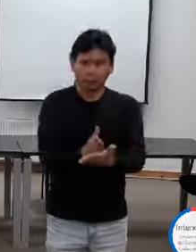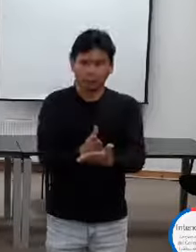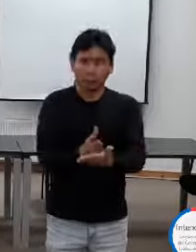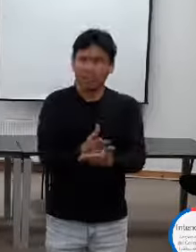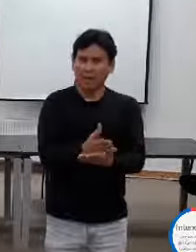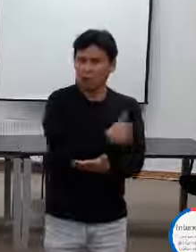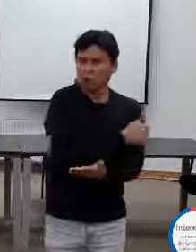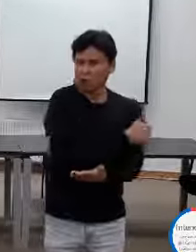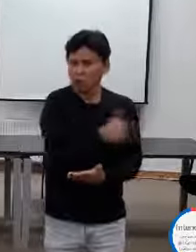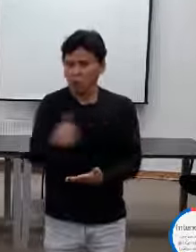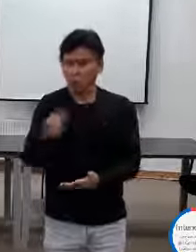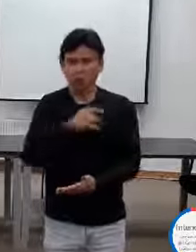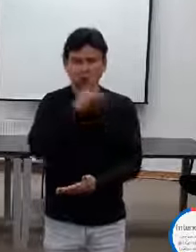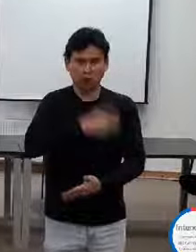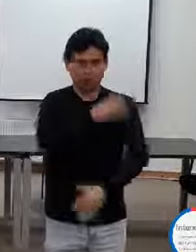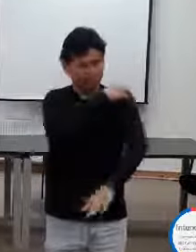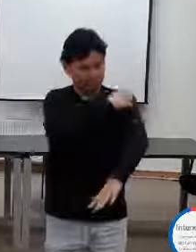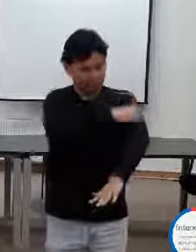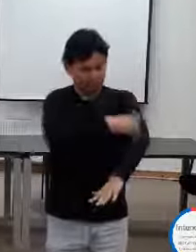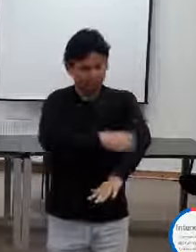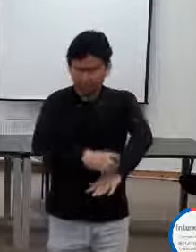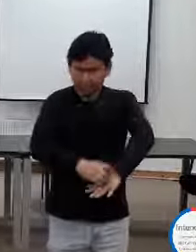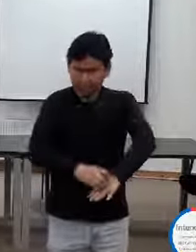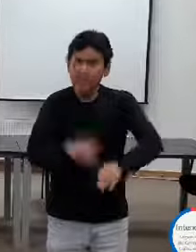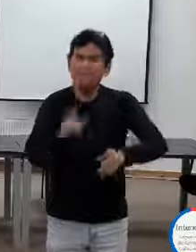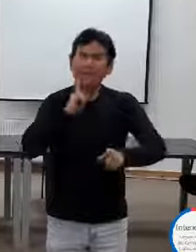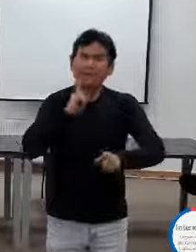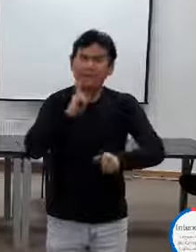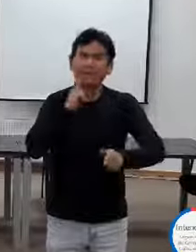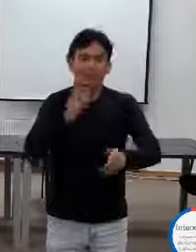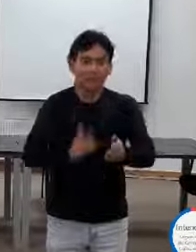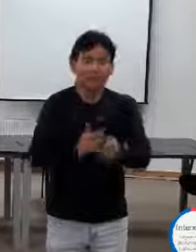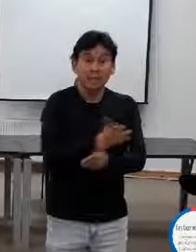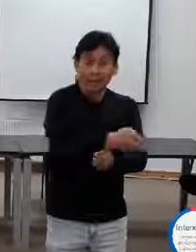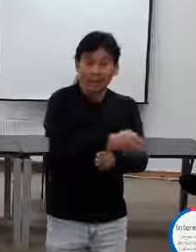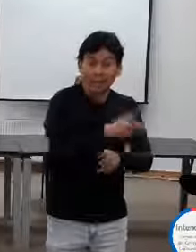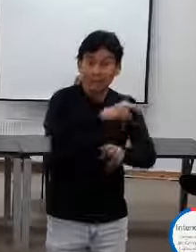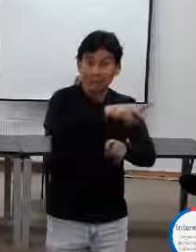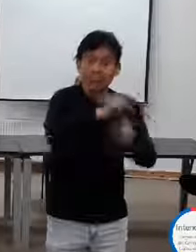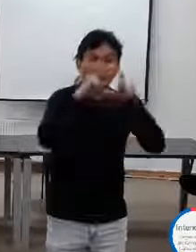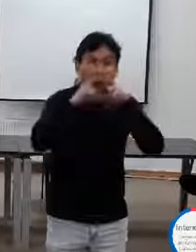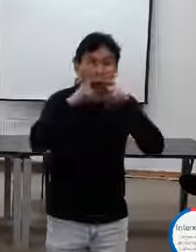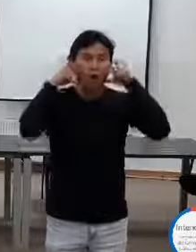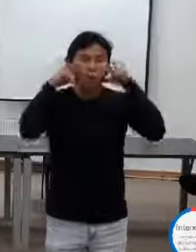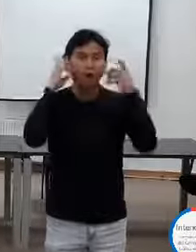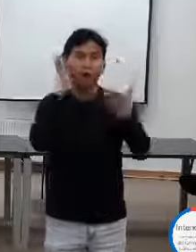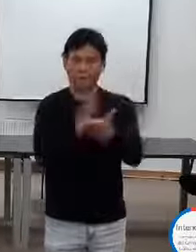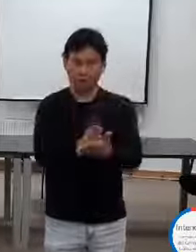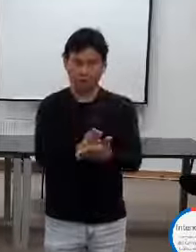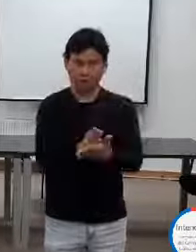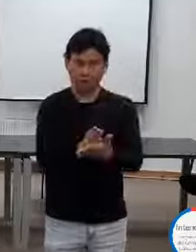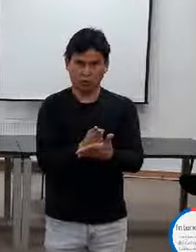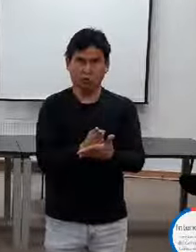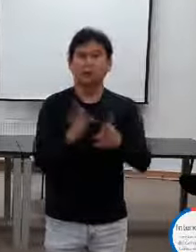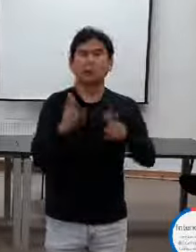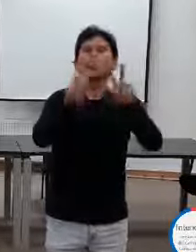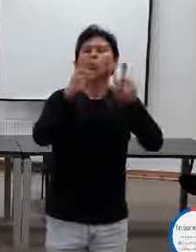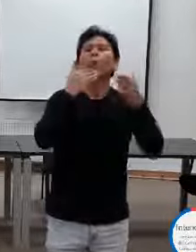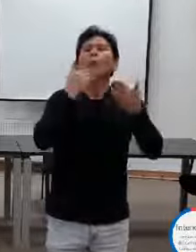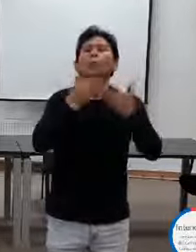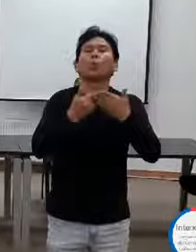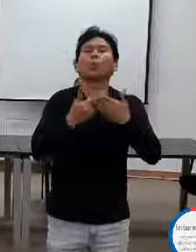para todos nosotros, ciudadanos, de tener que salir con mascarilla o usar obligatoriamente la mascarilla cada